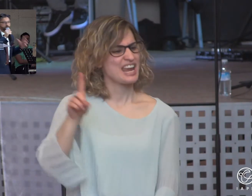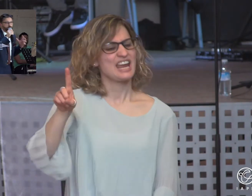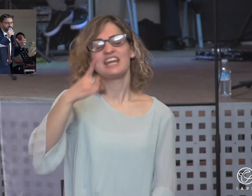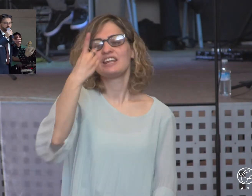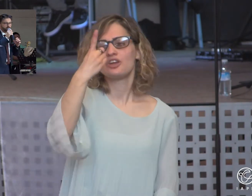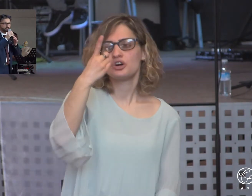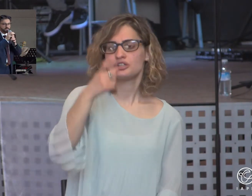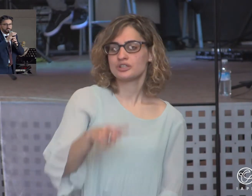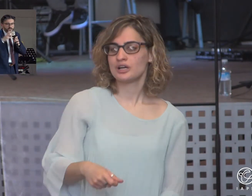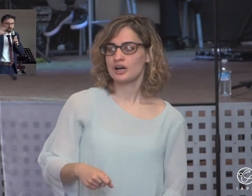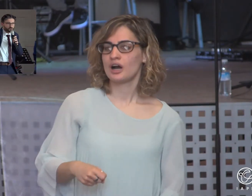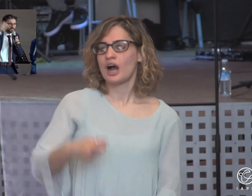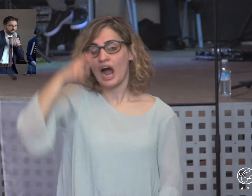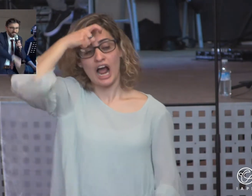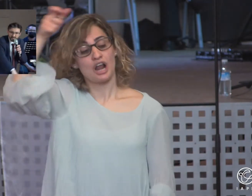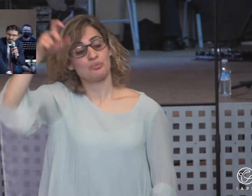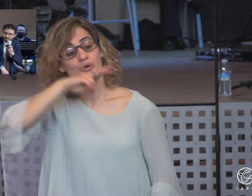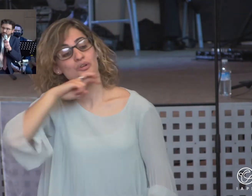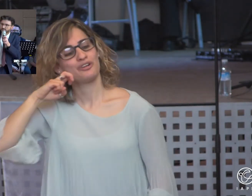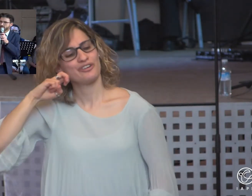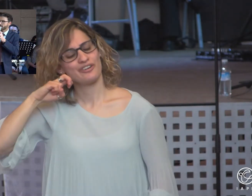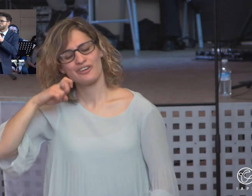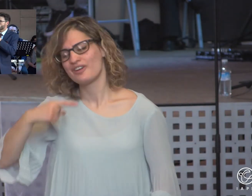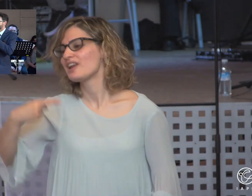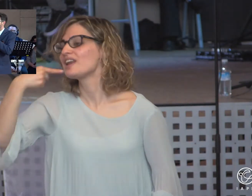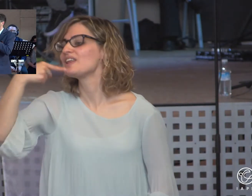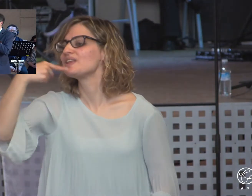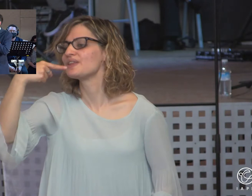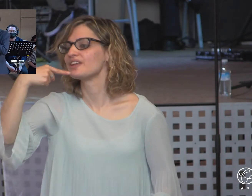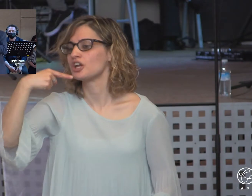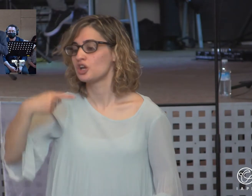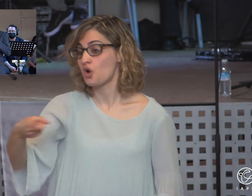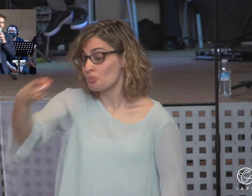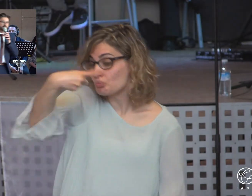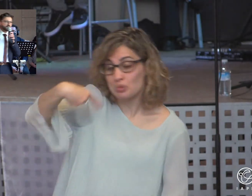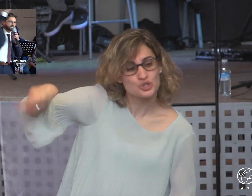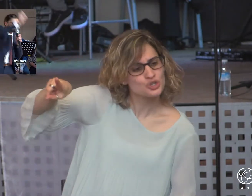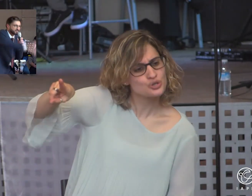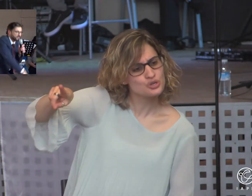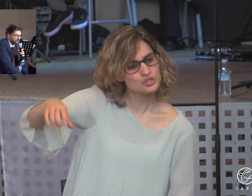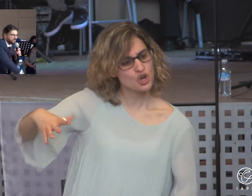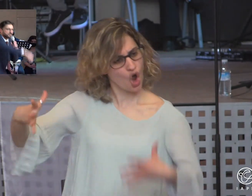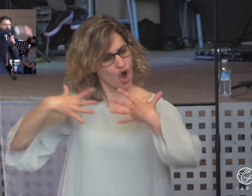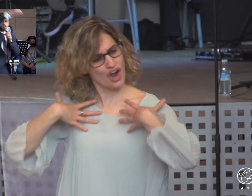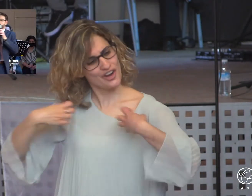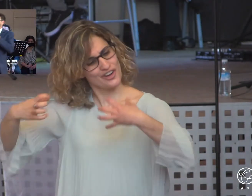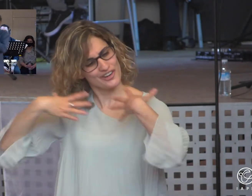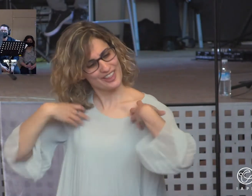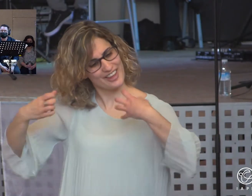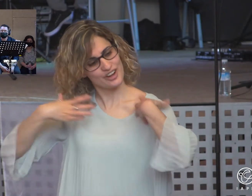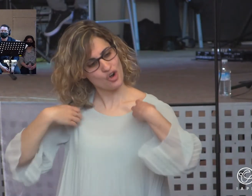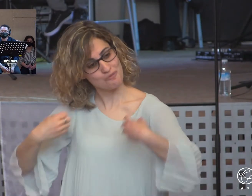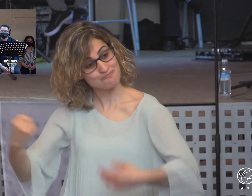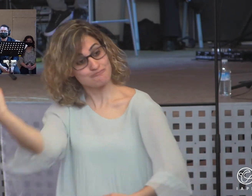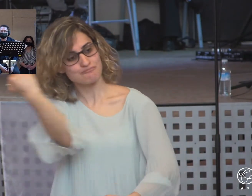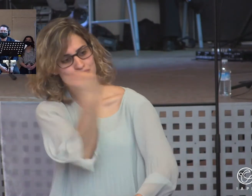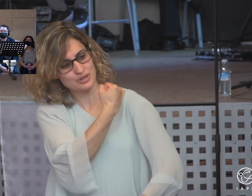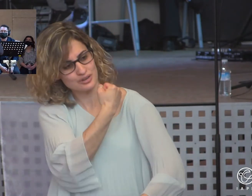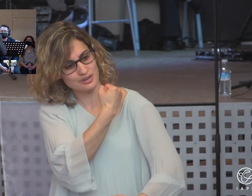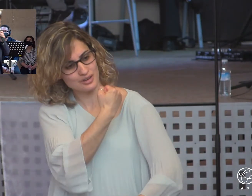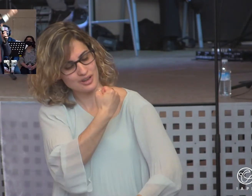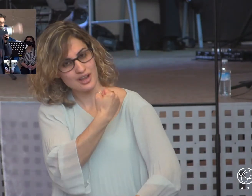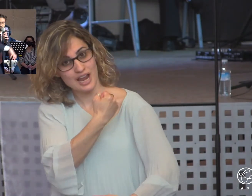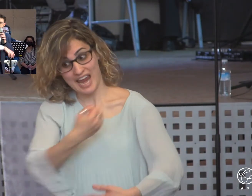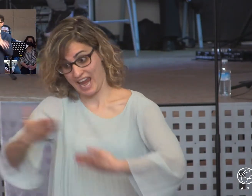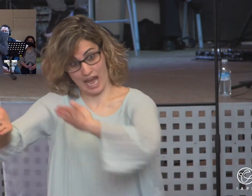degollaran un cordero y con la sangre de ese cordero pintaran lo que es el dintel